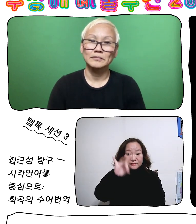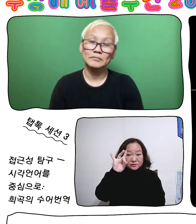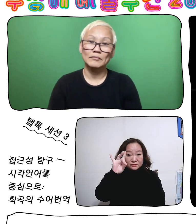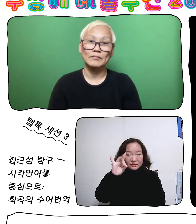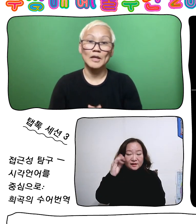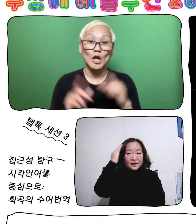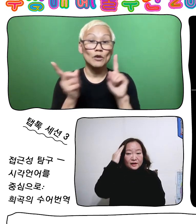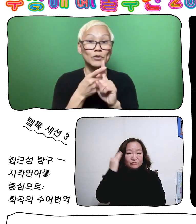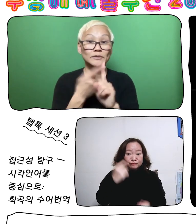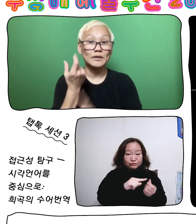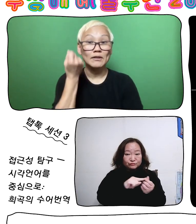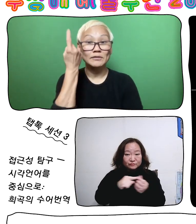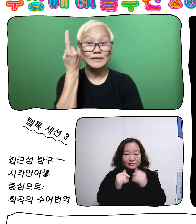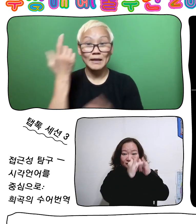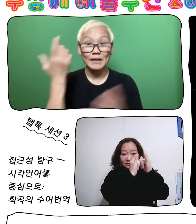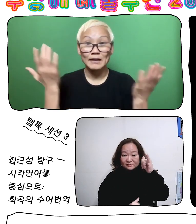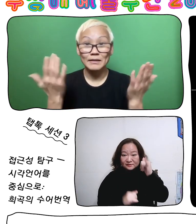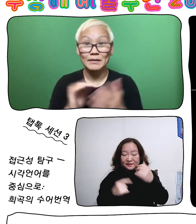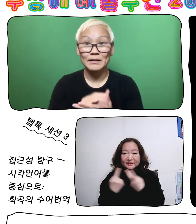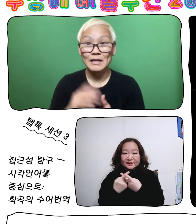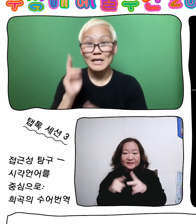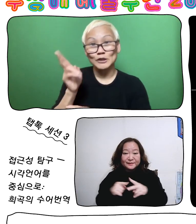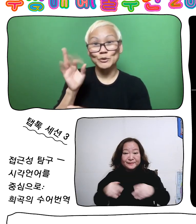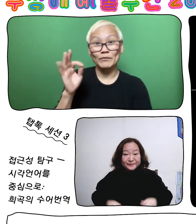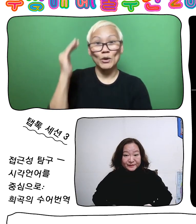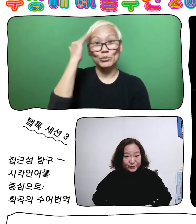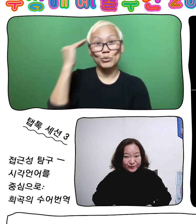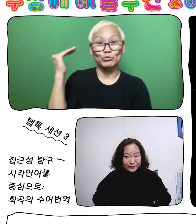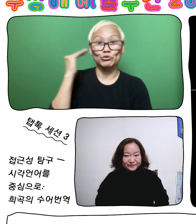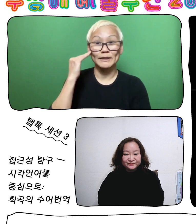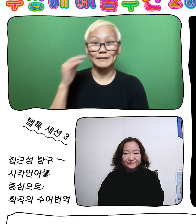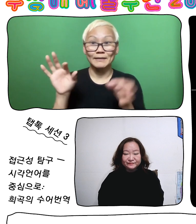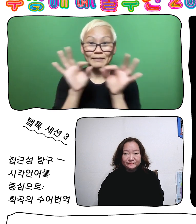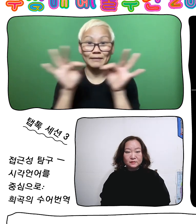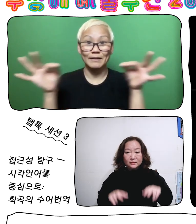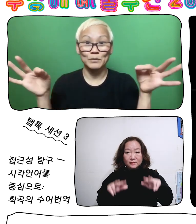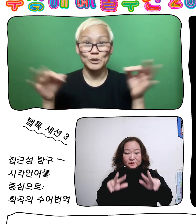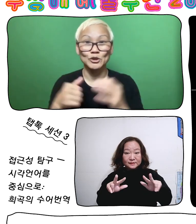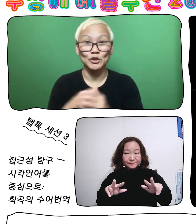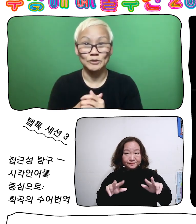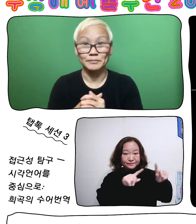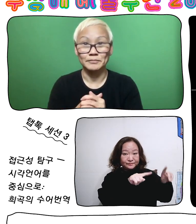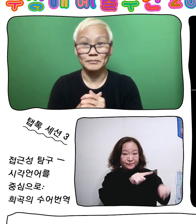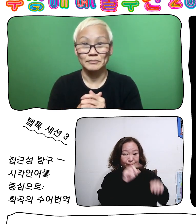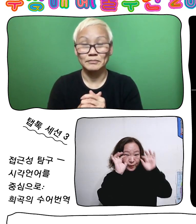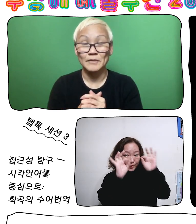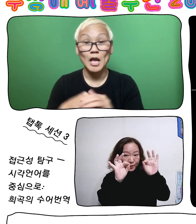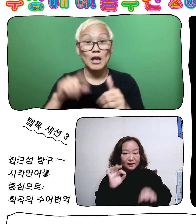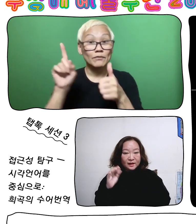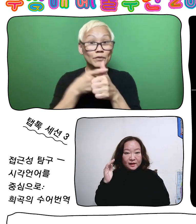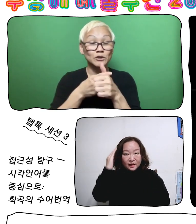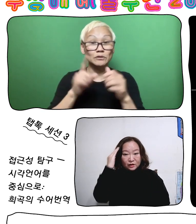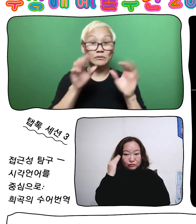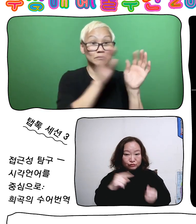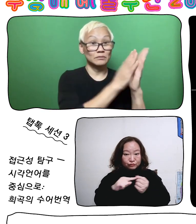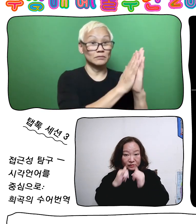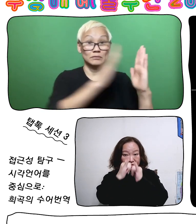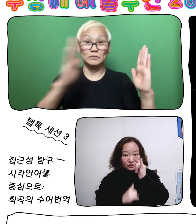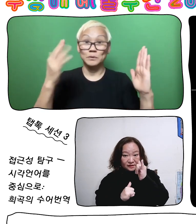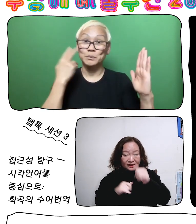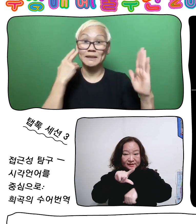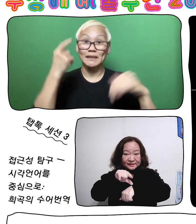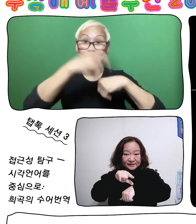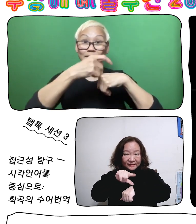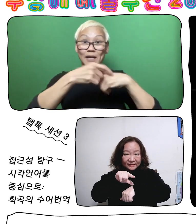먼저 한국어의 역사를 이해하는 것이 필요할 것입니다. 지금 보시는 이미지는